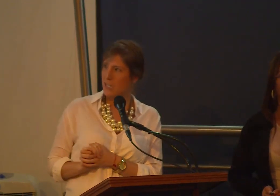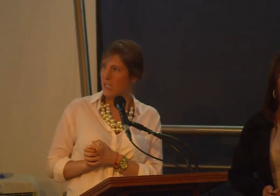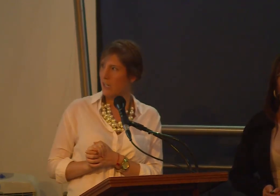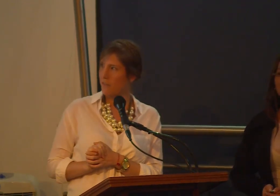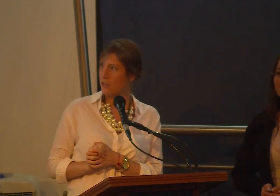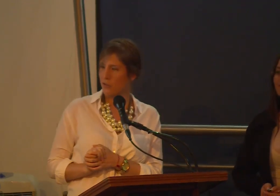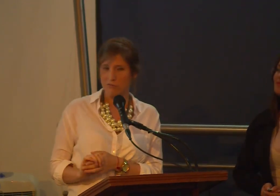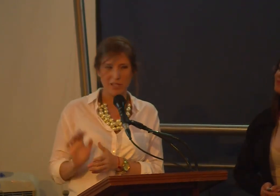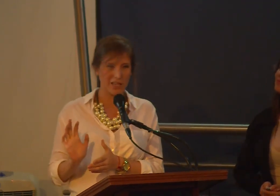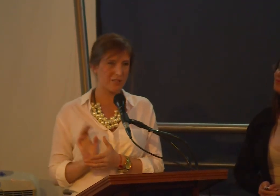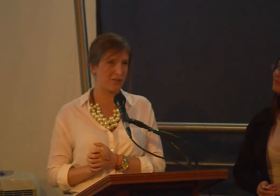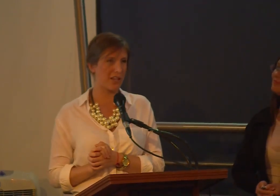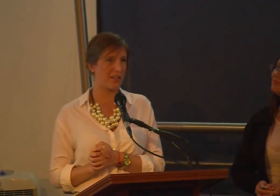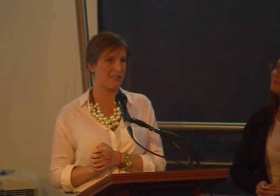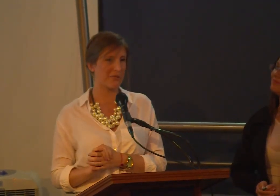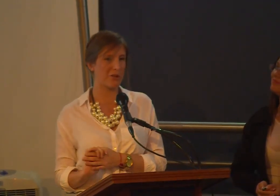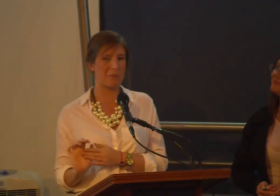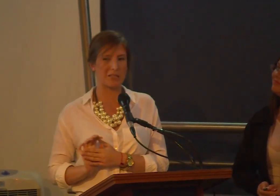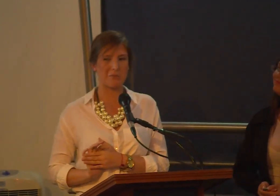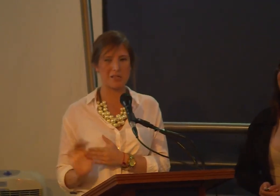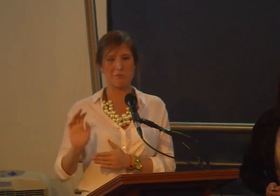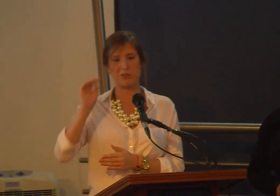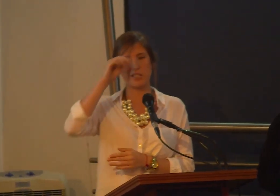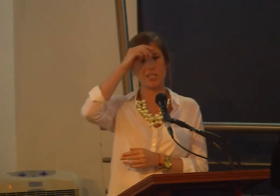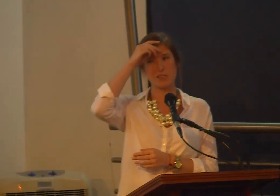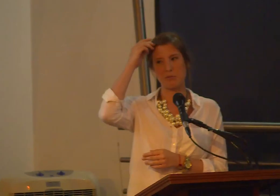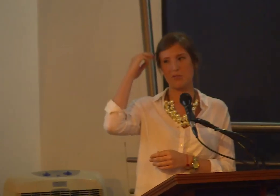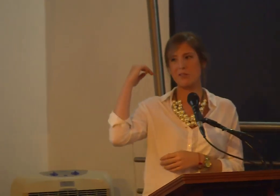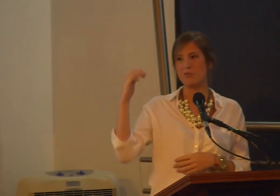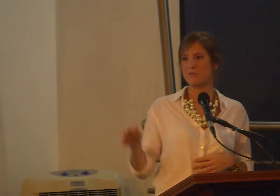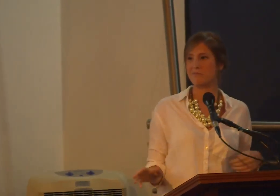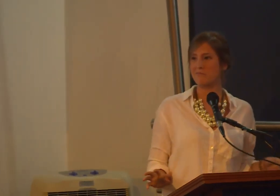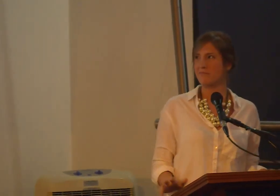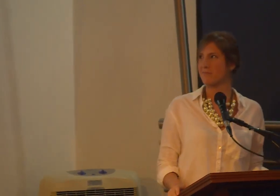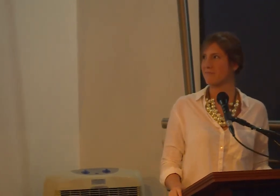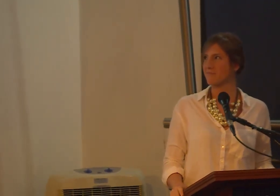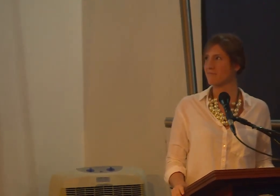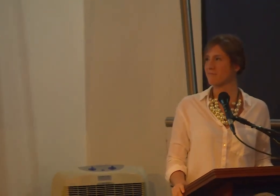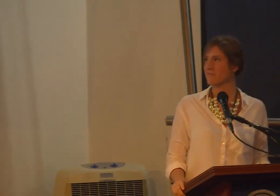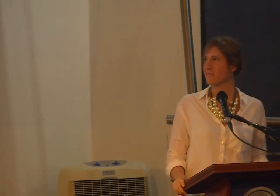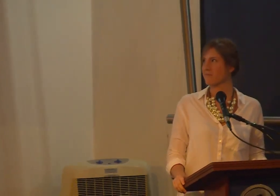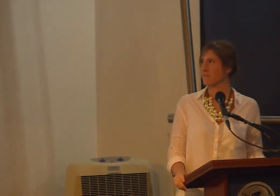quise resaltar en la foto que ese fue como la parte más importante de este proceso.